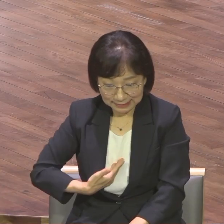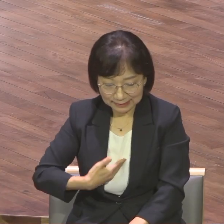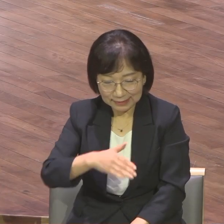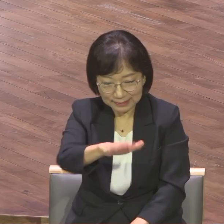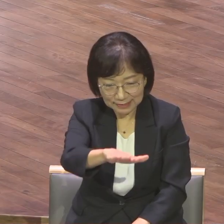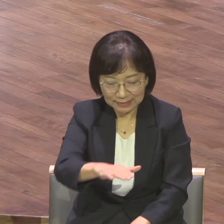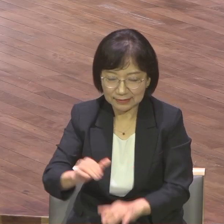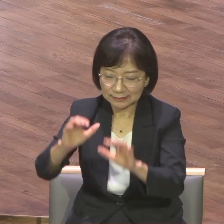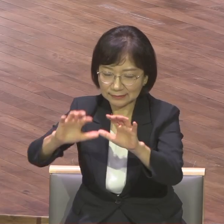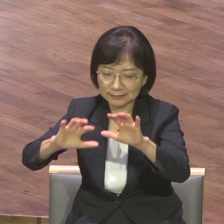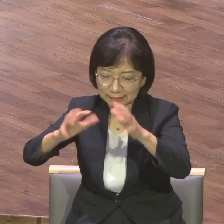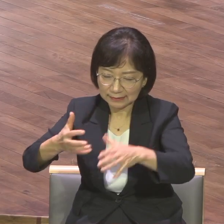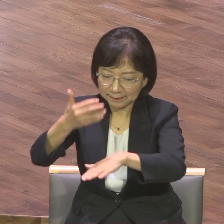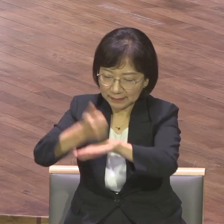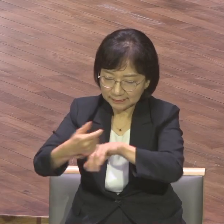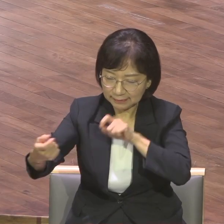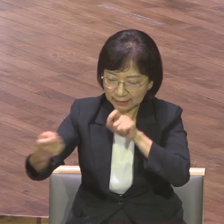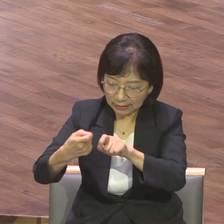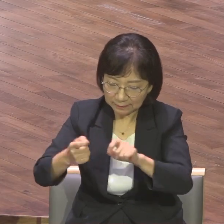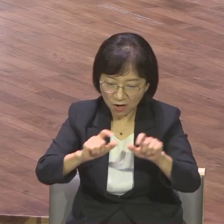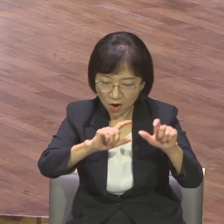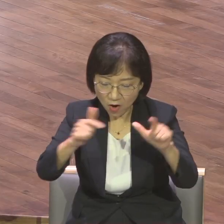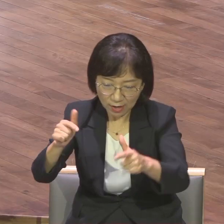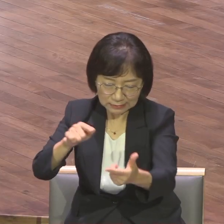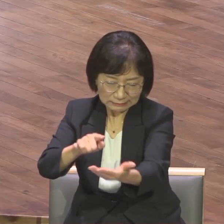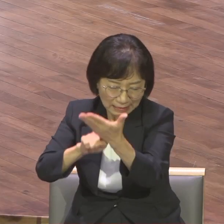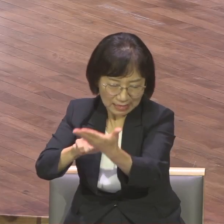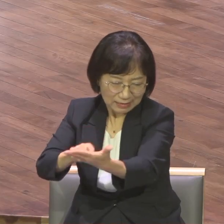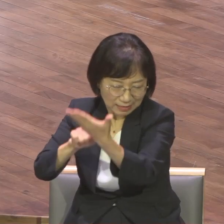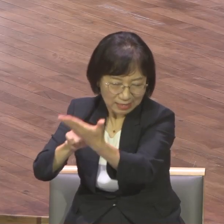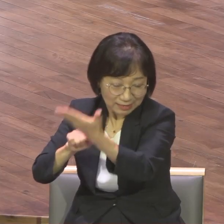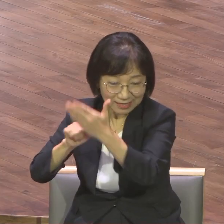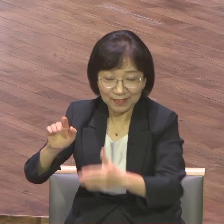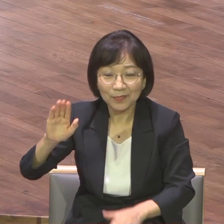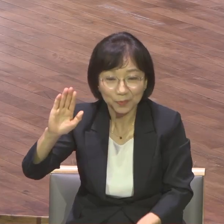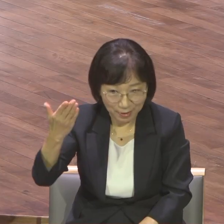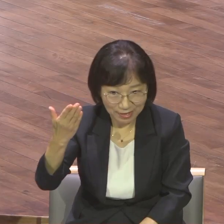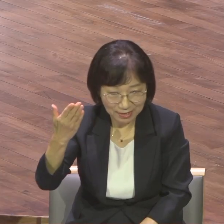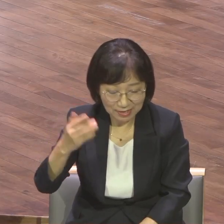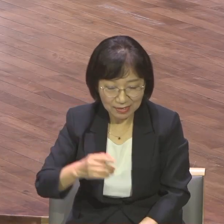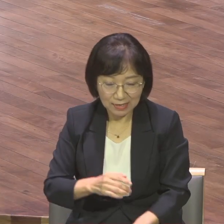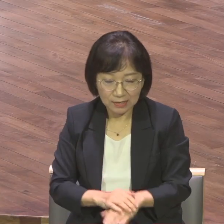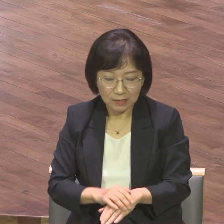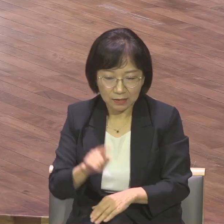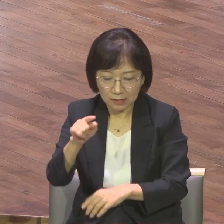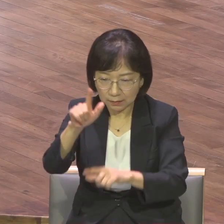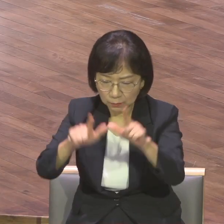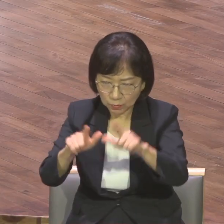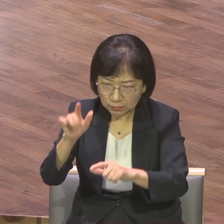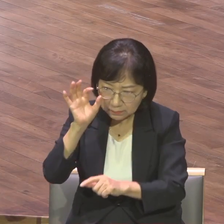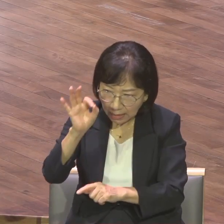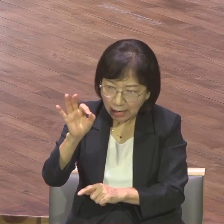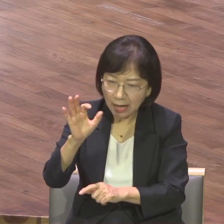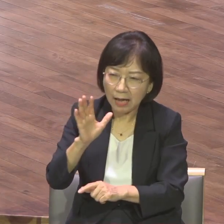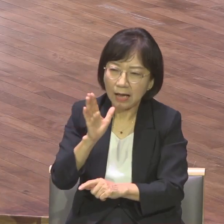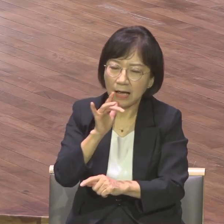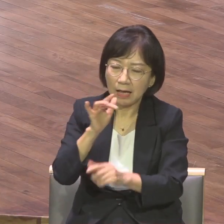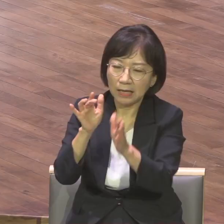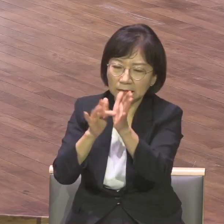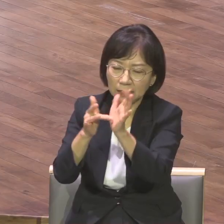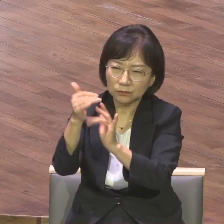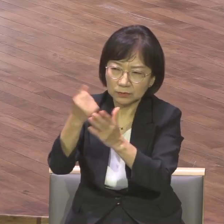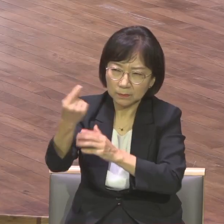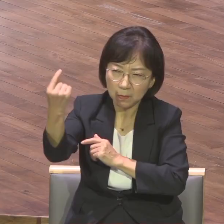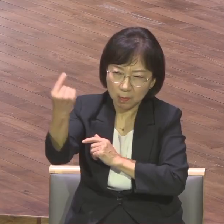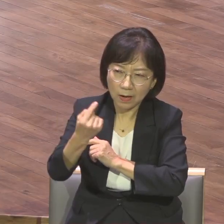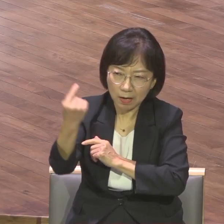있어요. 이런 징조들이 나타나게 되면 예수님의 재림이 임박한 줄